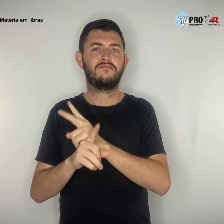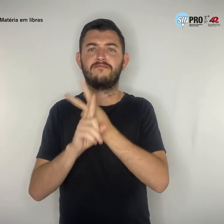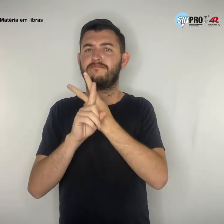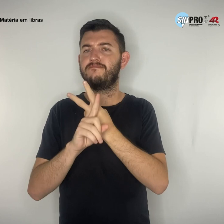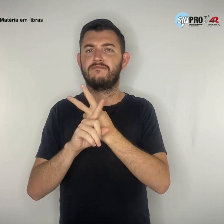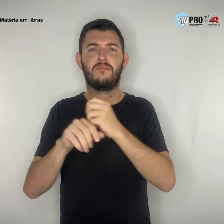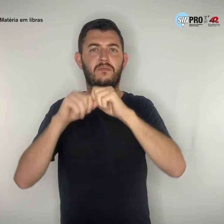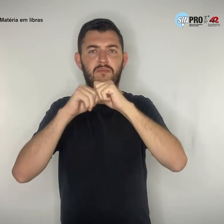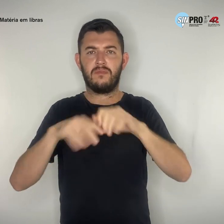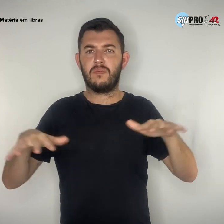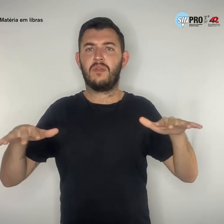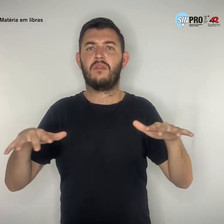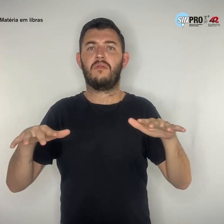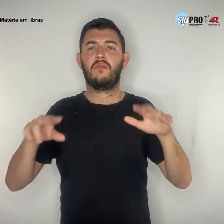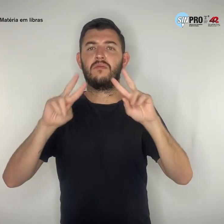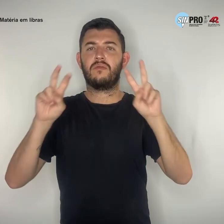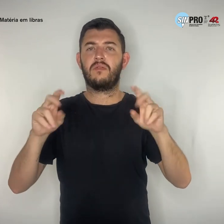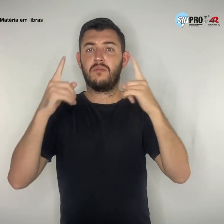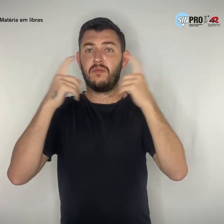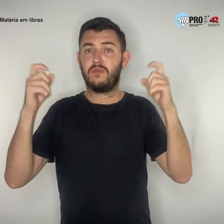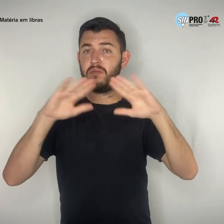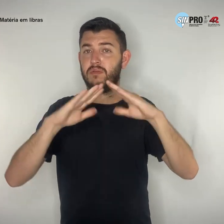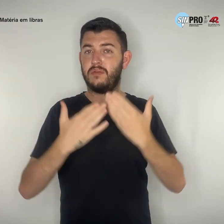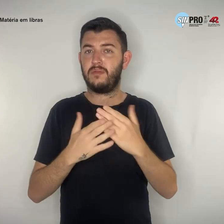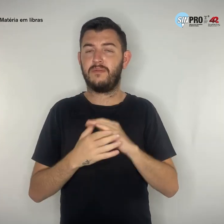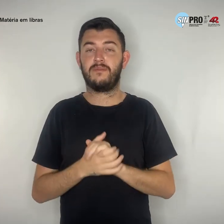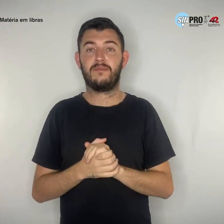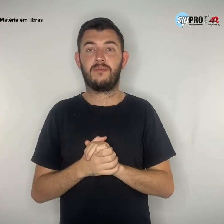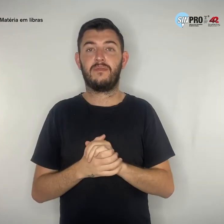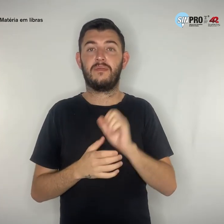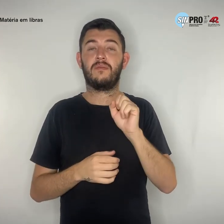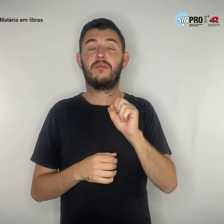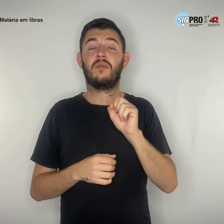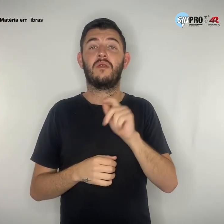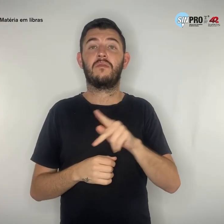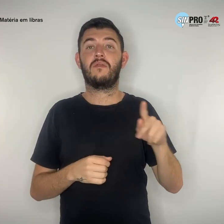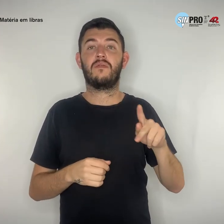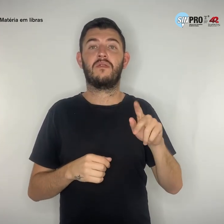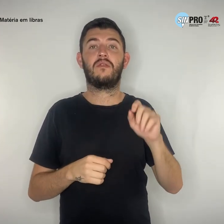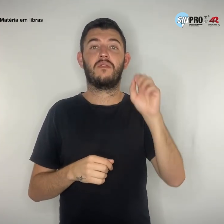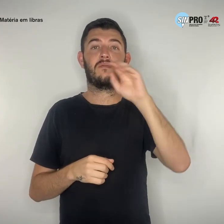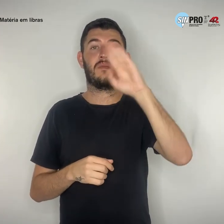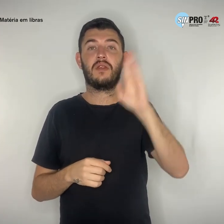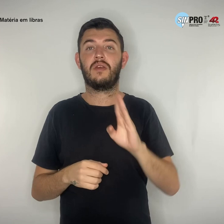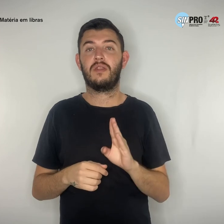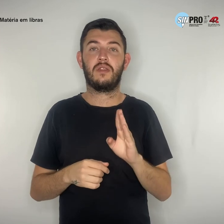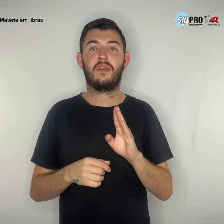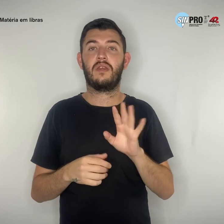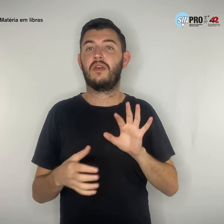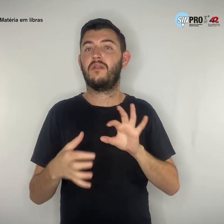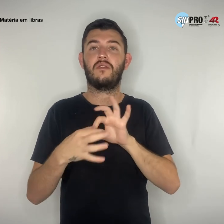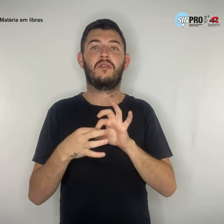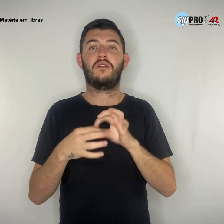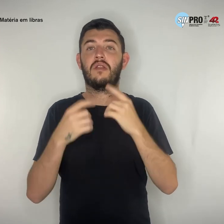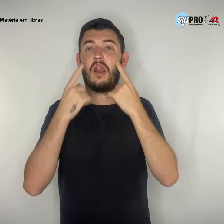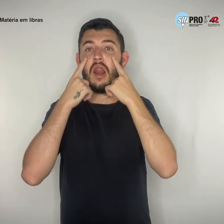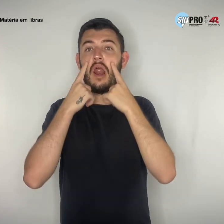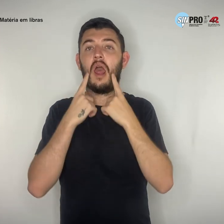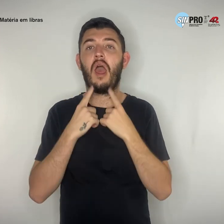escolas. Educadores brasileiros se somam em lágrimas ao luto nacional por mais um